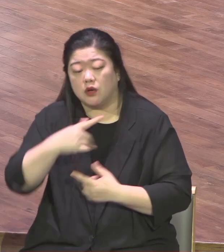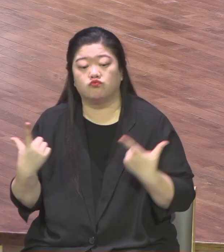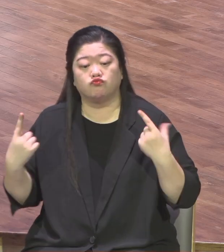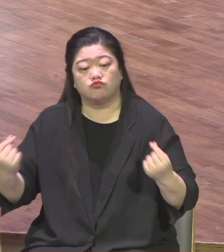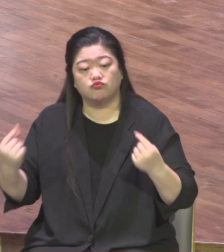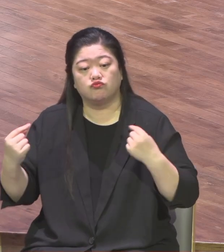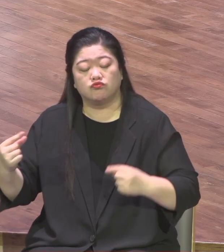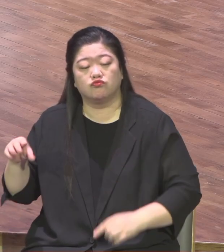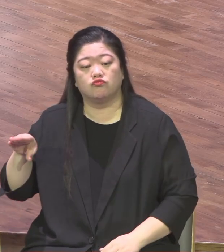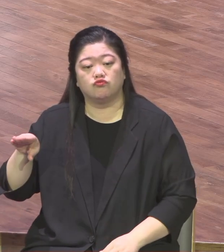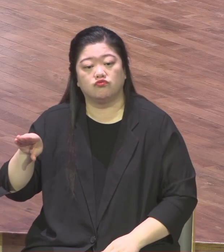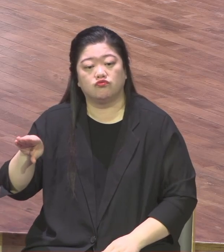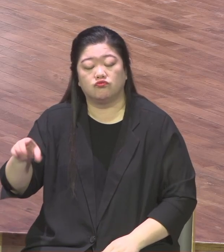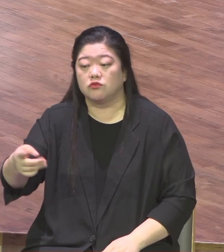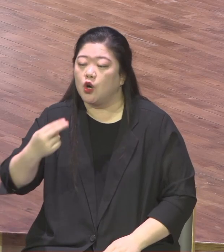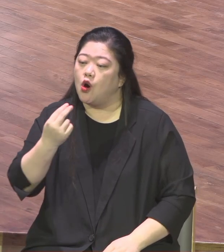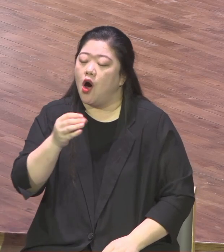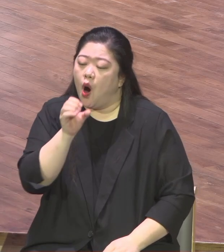지푸레 놀래가죠.